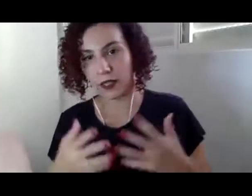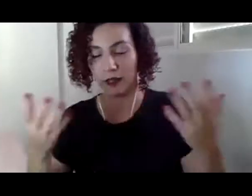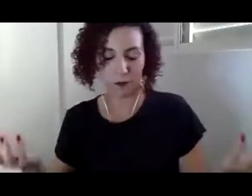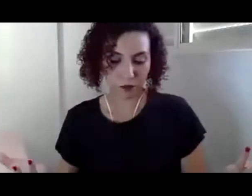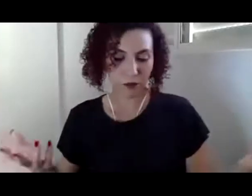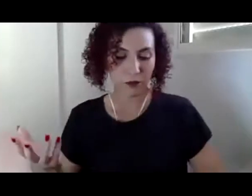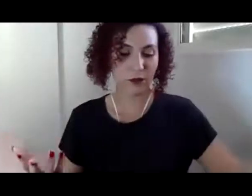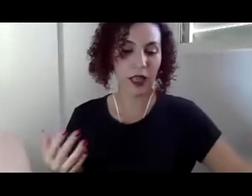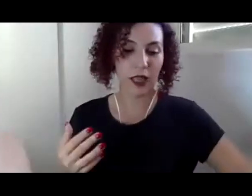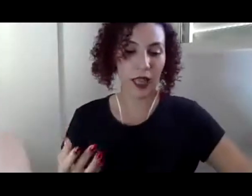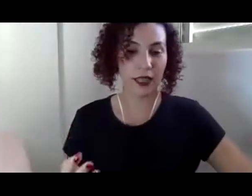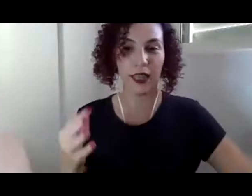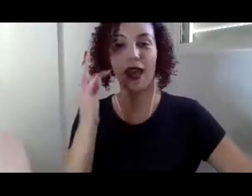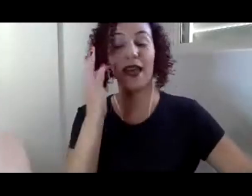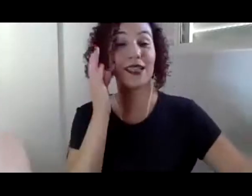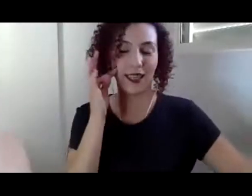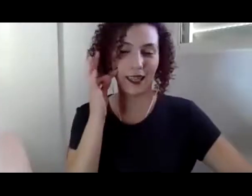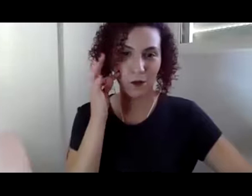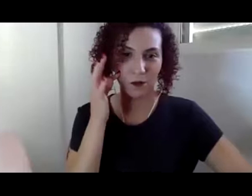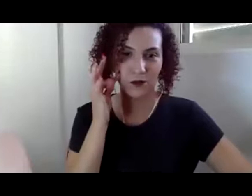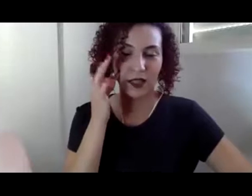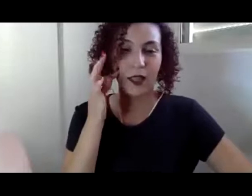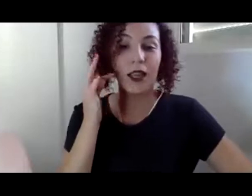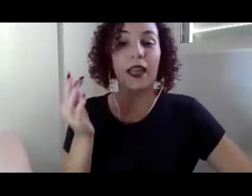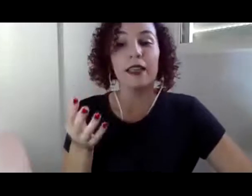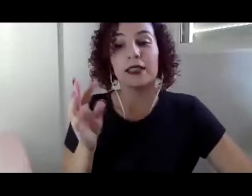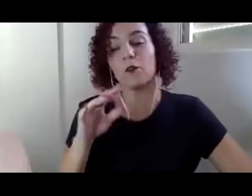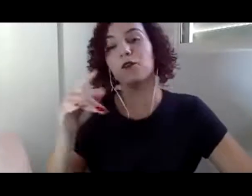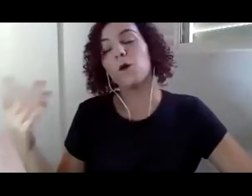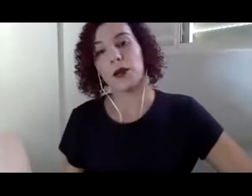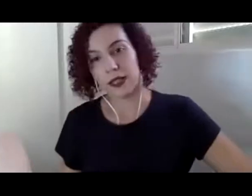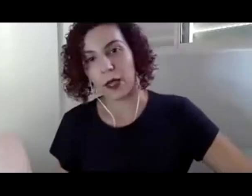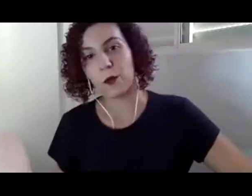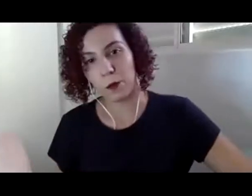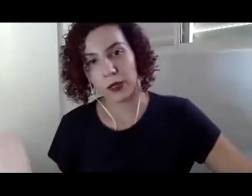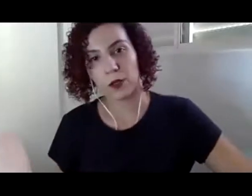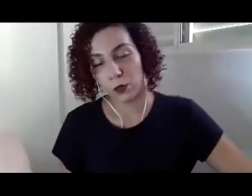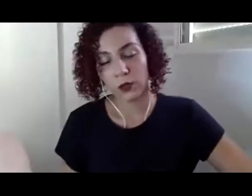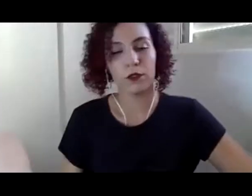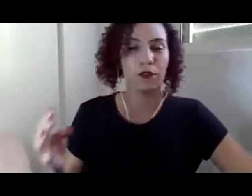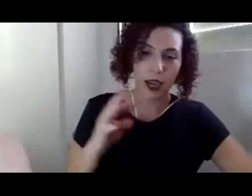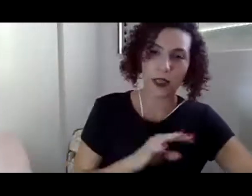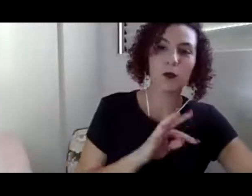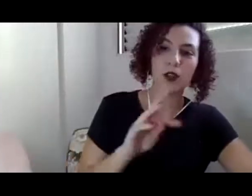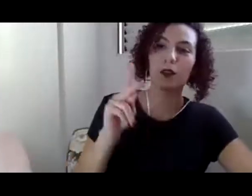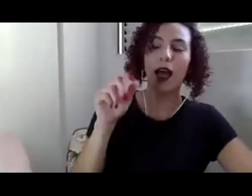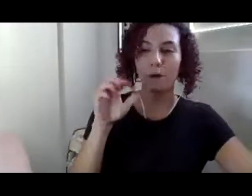né? Que é esse aqui. Se eu vou me apresentar para uma pessoa surda, eu vou